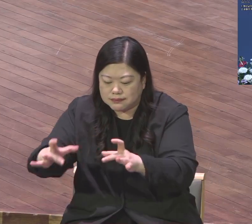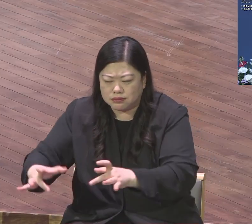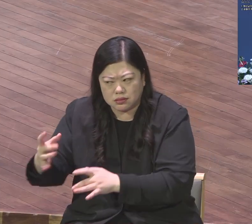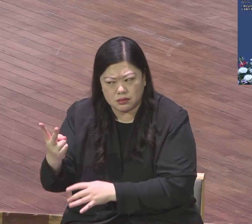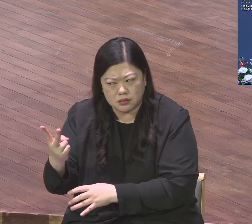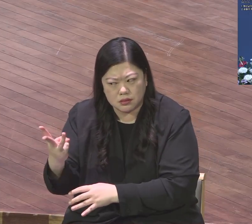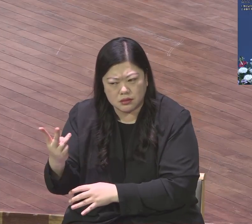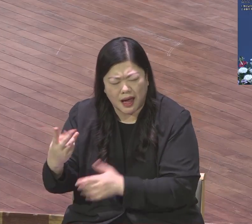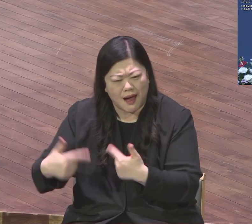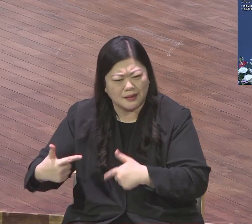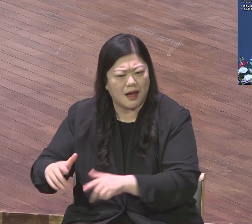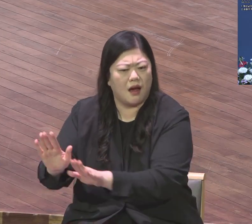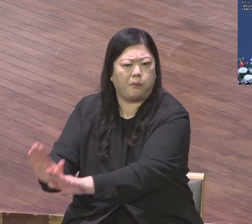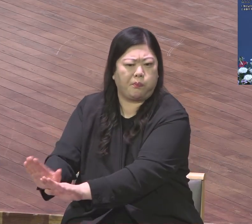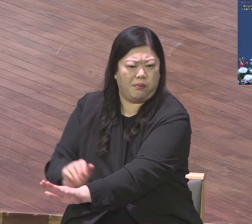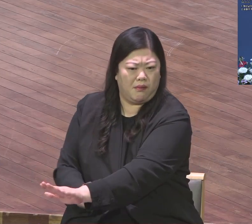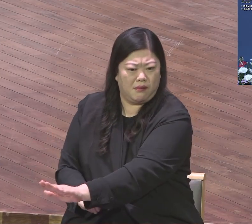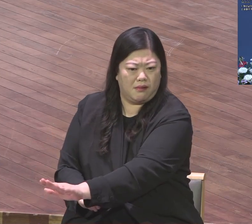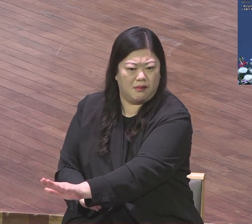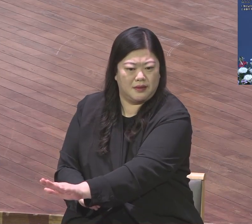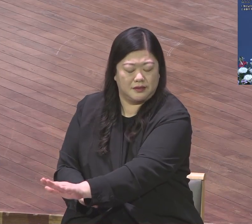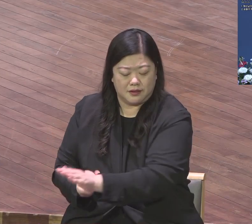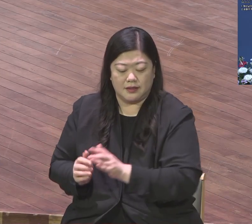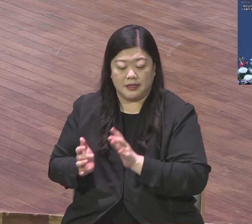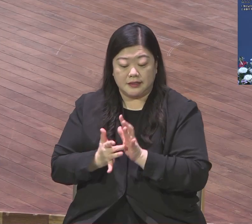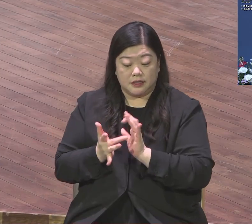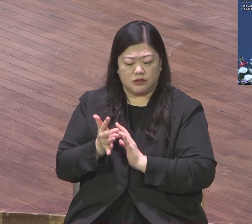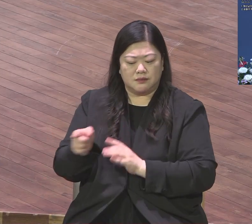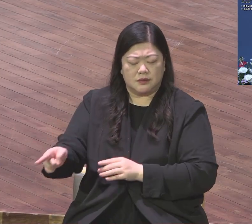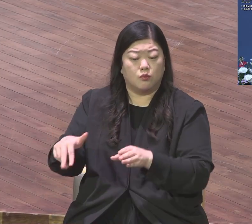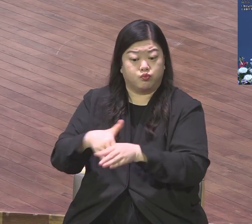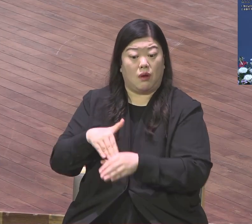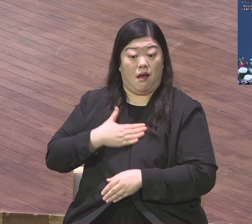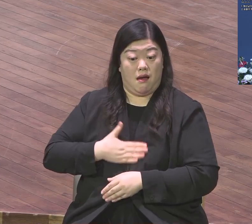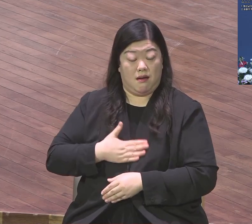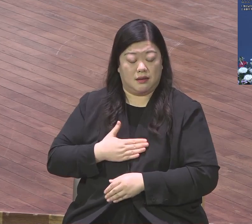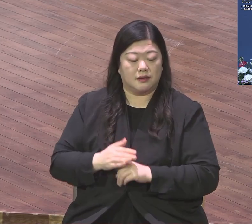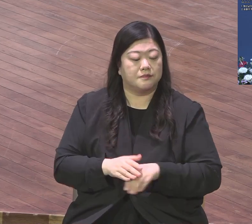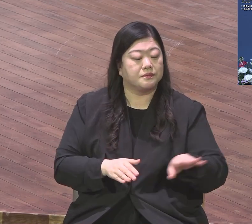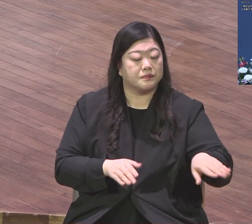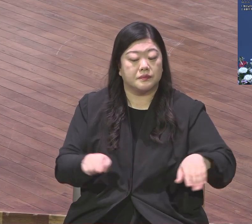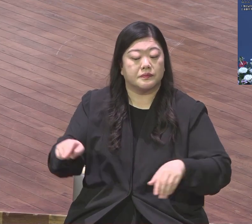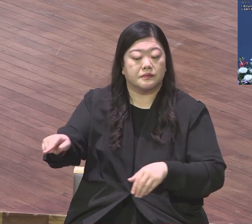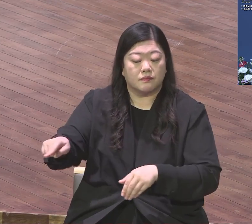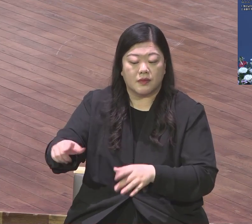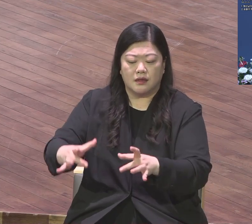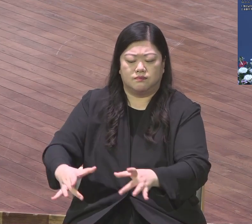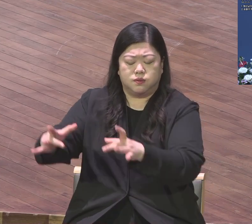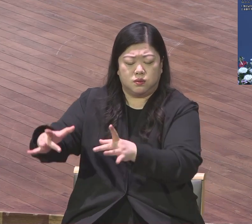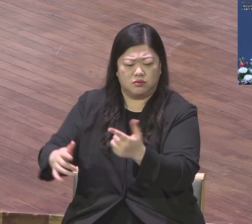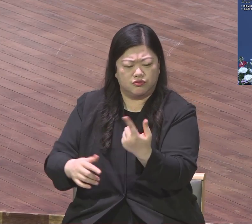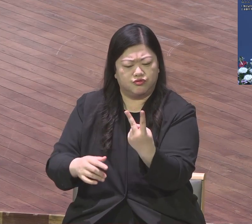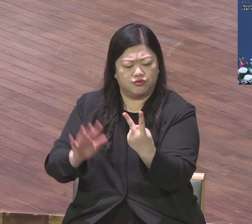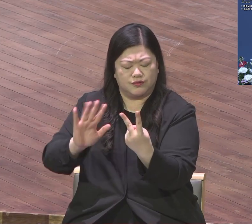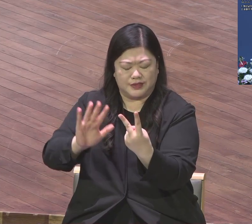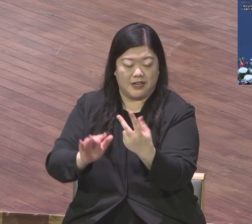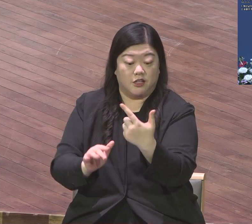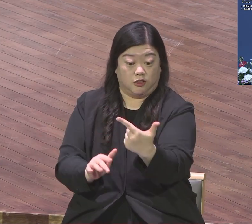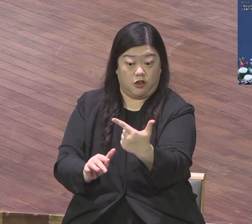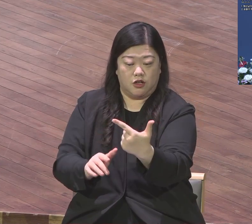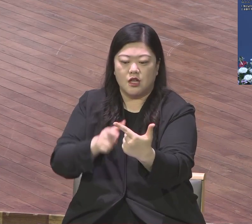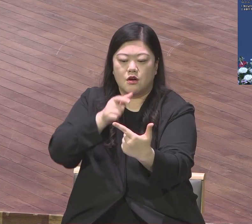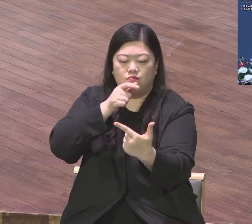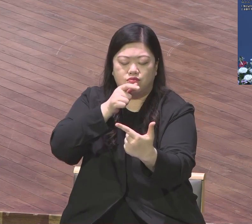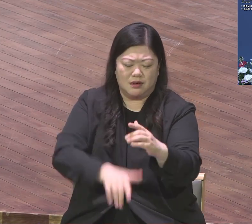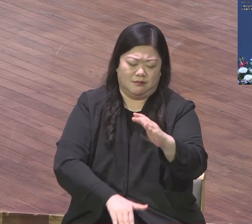하인들은 예수님의 말씀 그대로 순종을 합니다. 그리고 그것을 떠서 연회장에 갖다 주라.